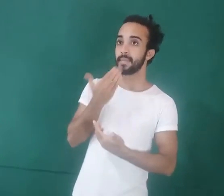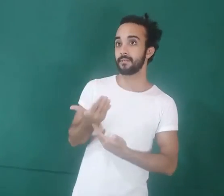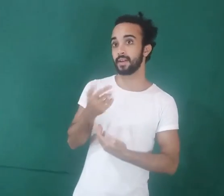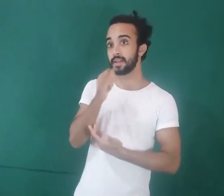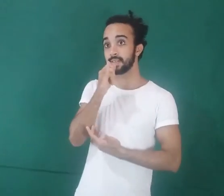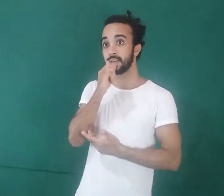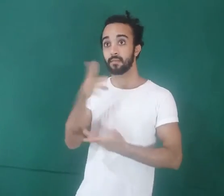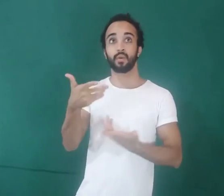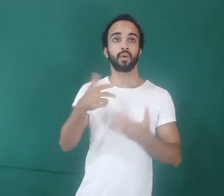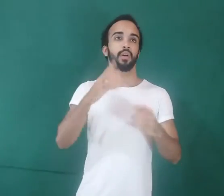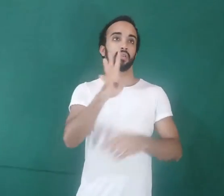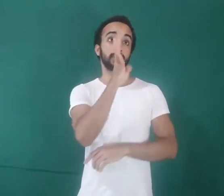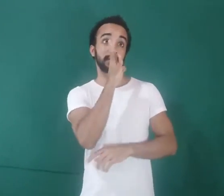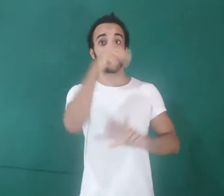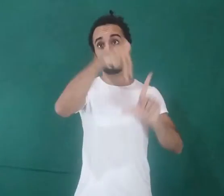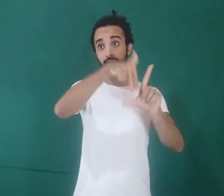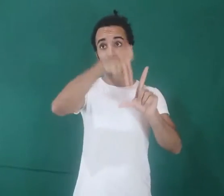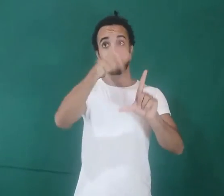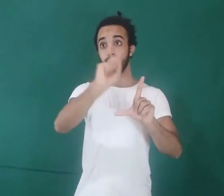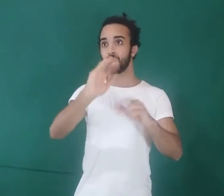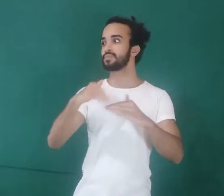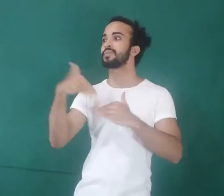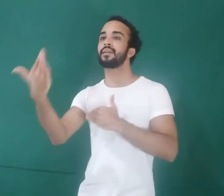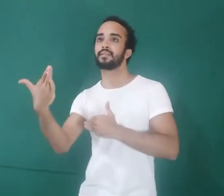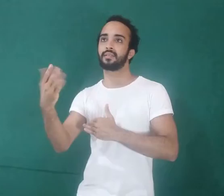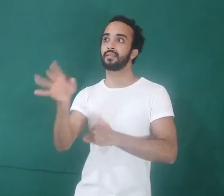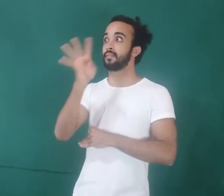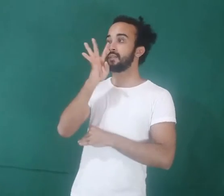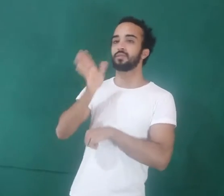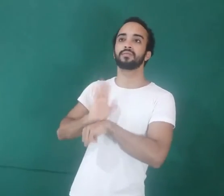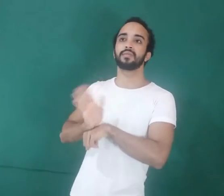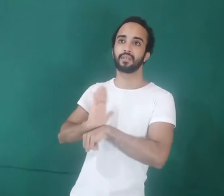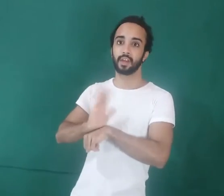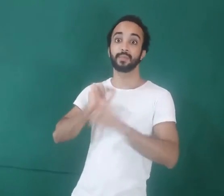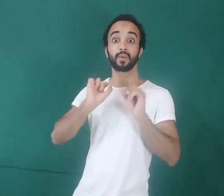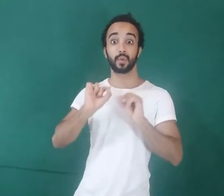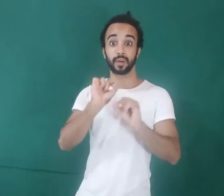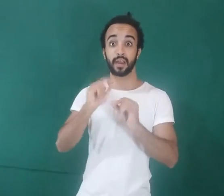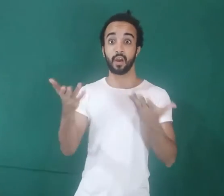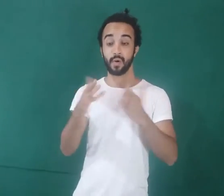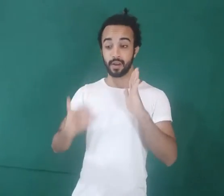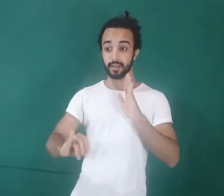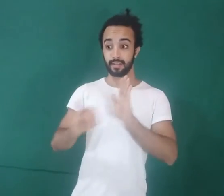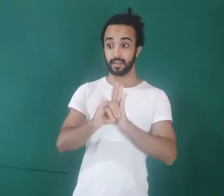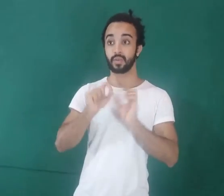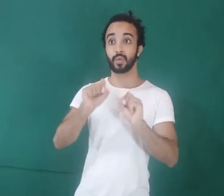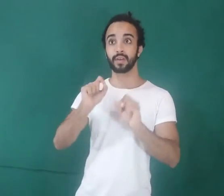sair de casa e ir para o cinema para assistir, né? Então essa identidade remota dos trabalhos, essa ideia de você estar na sua casa,